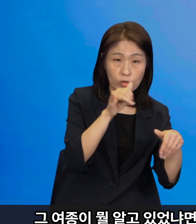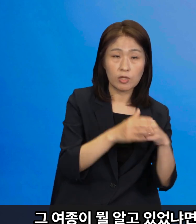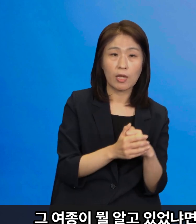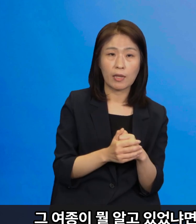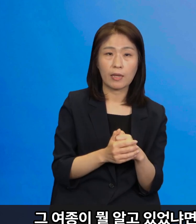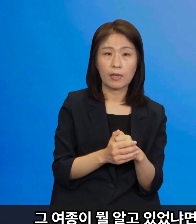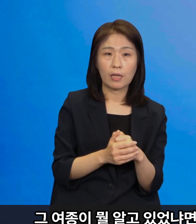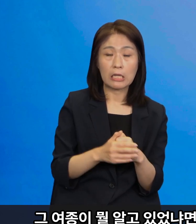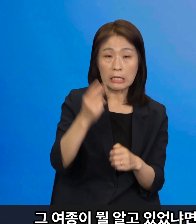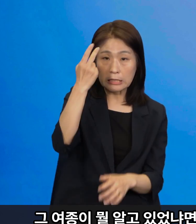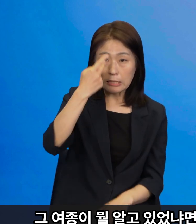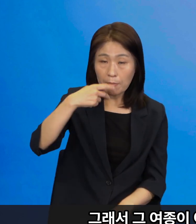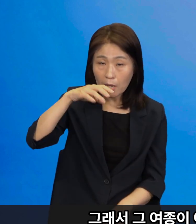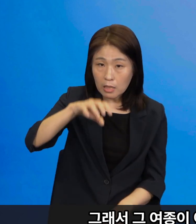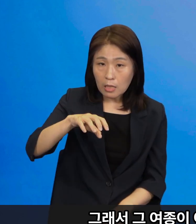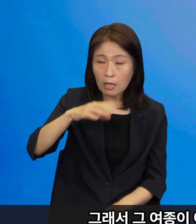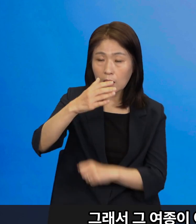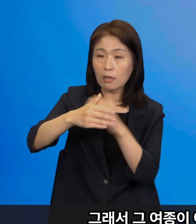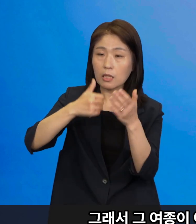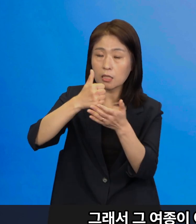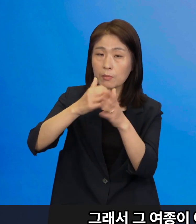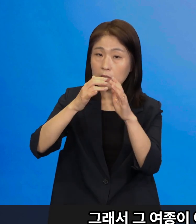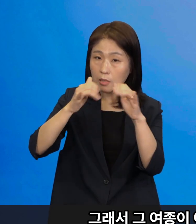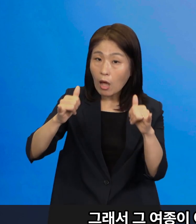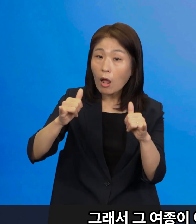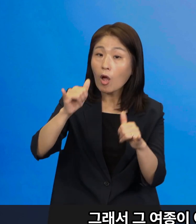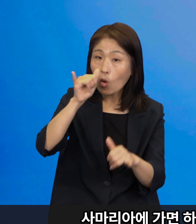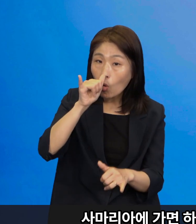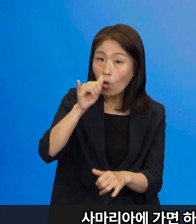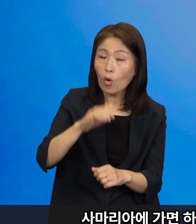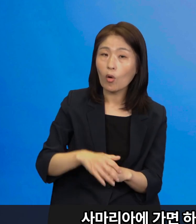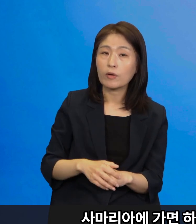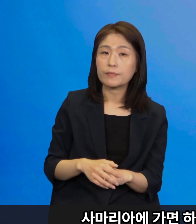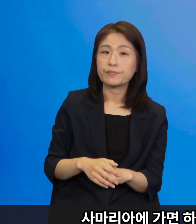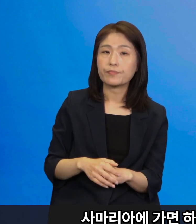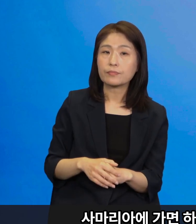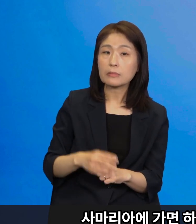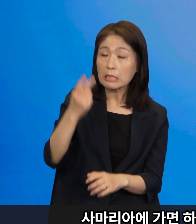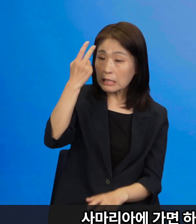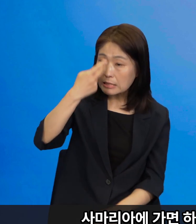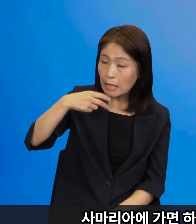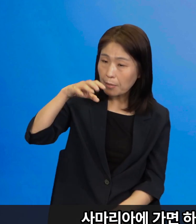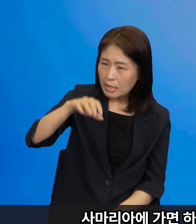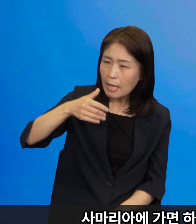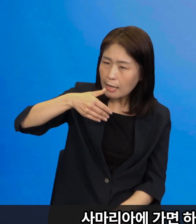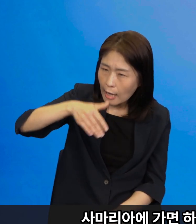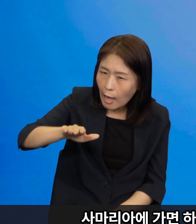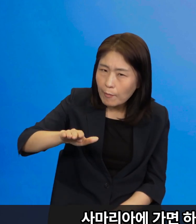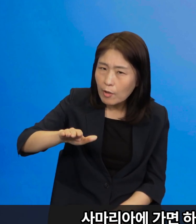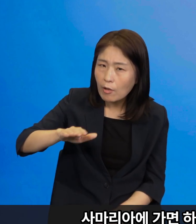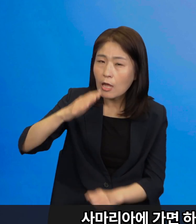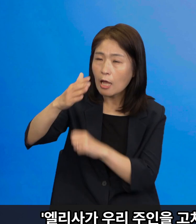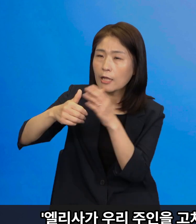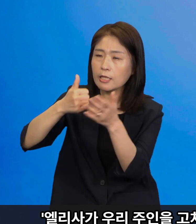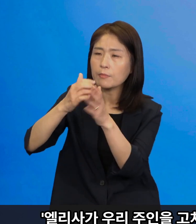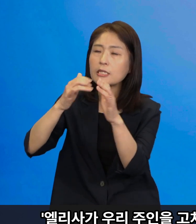사람이 있습니다. 그래서 그 여종이 여주인에게 얘기를 하는 거예요. 사마리아에 가면 하나님의 사람이 있는데,